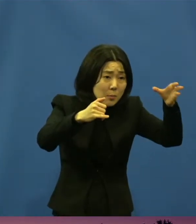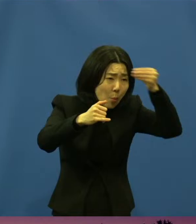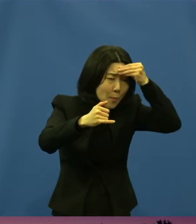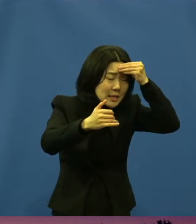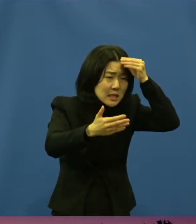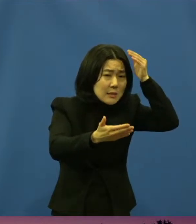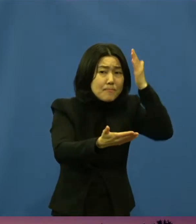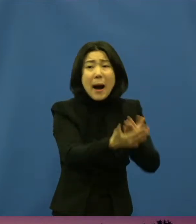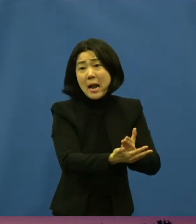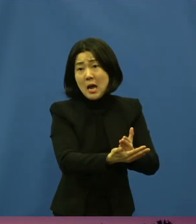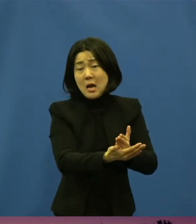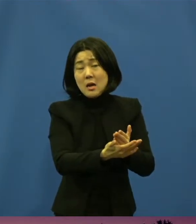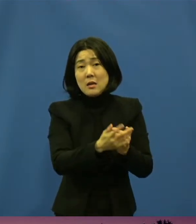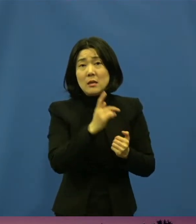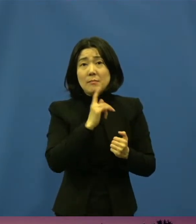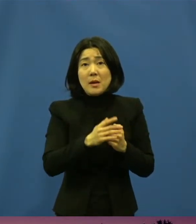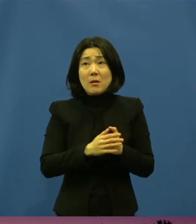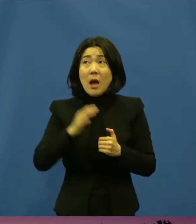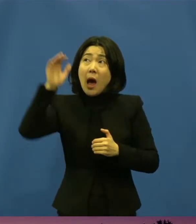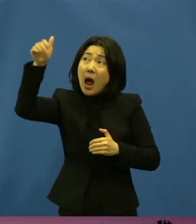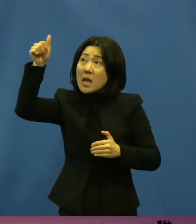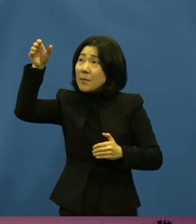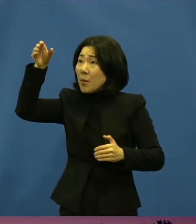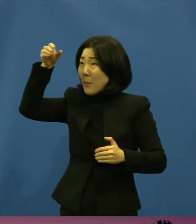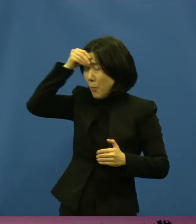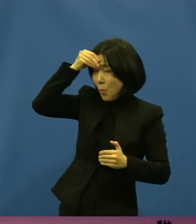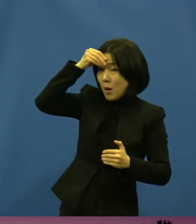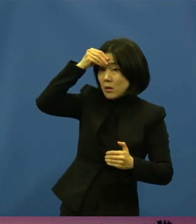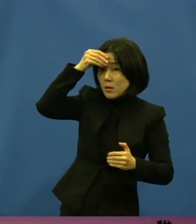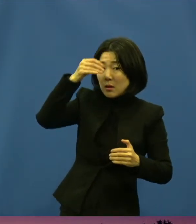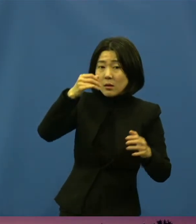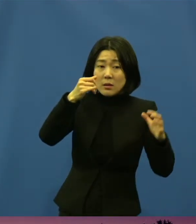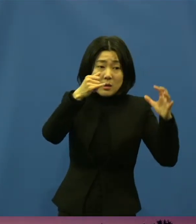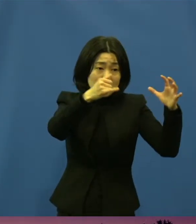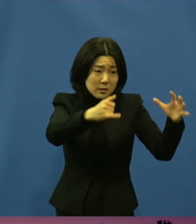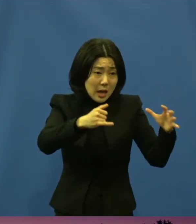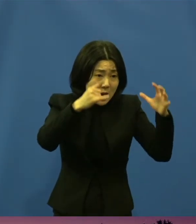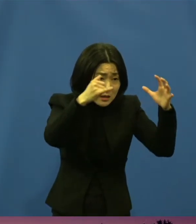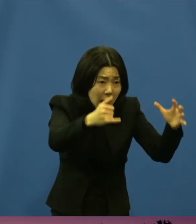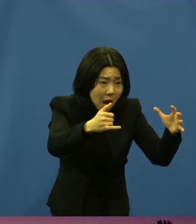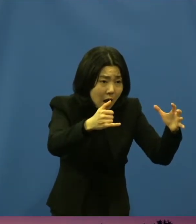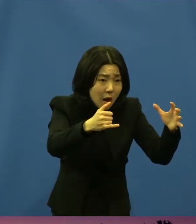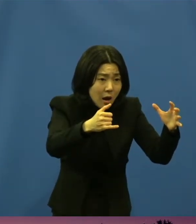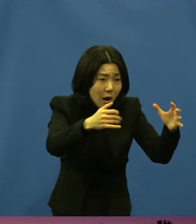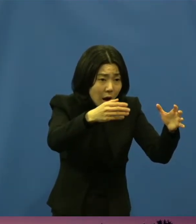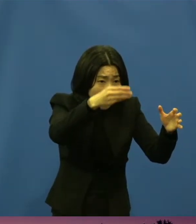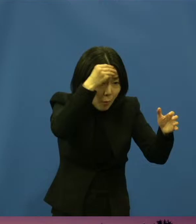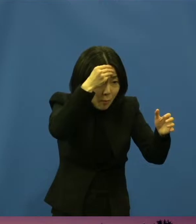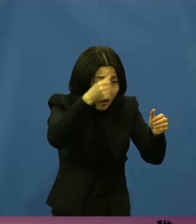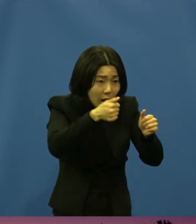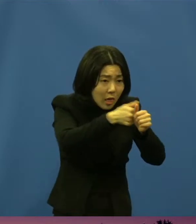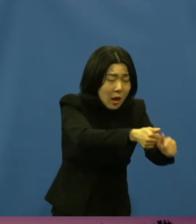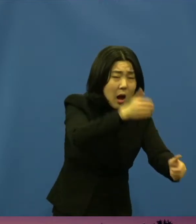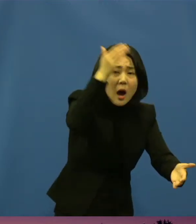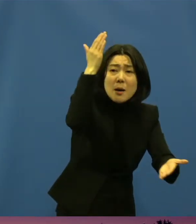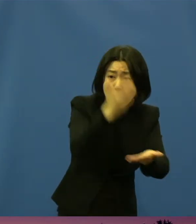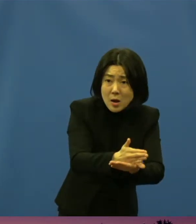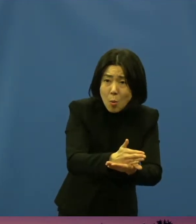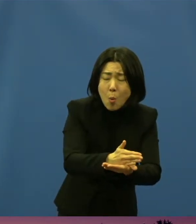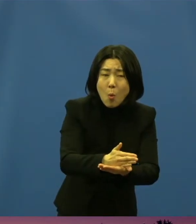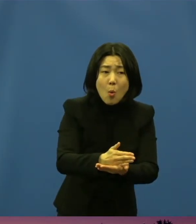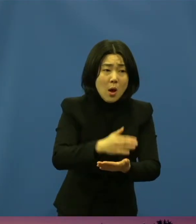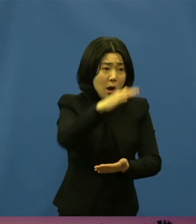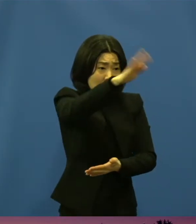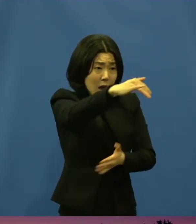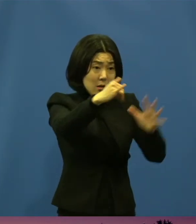우리가 세상을 사랑하는 것이 아니라 세상이 주님을 사랑하도록 만들어야 되죠. 그런데 우리가